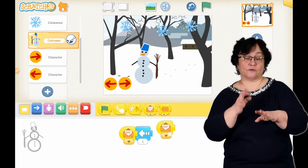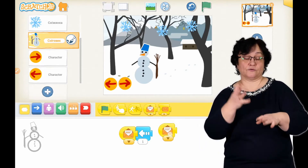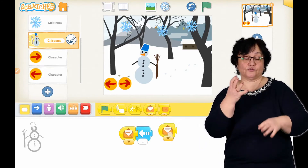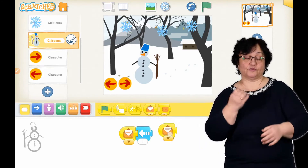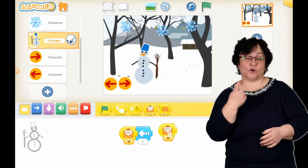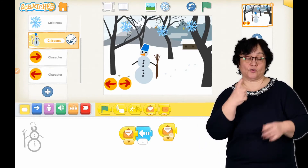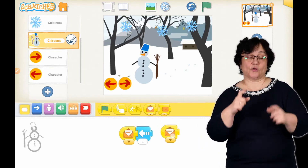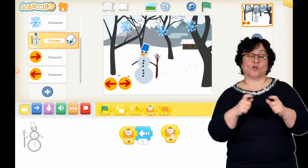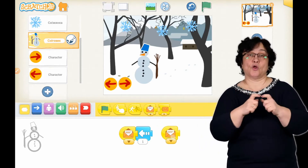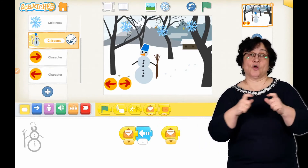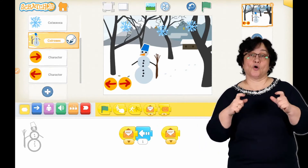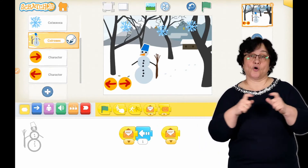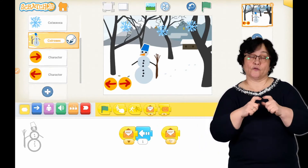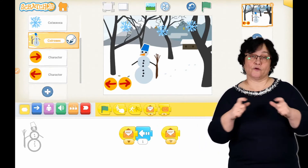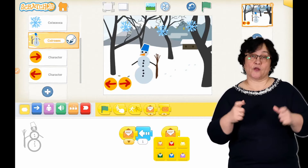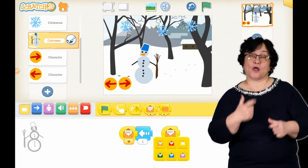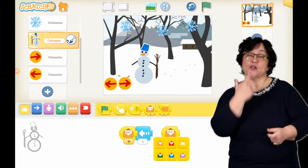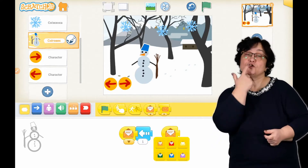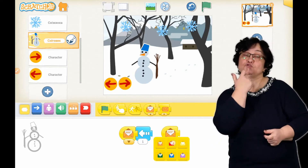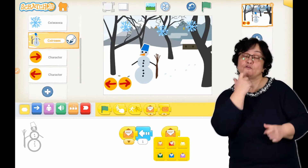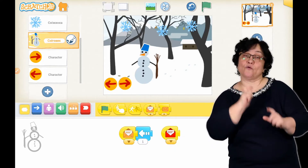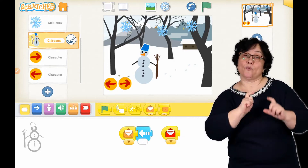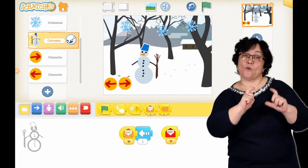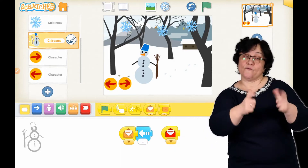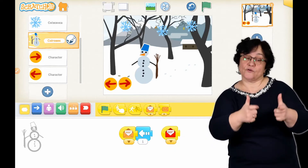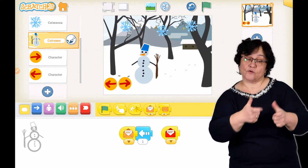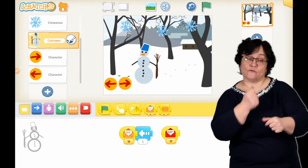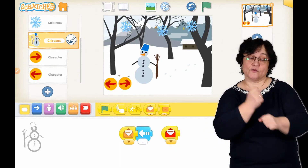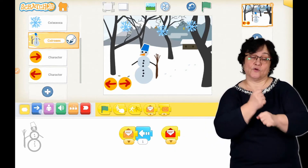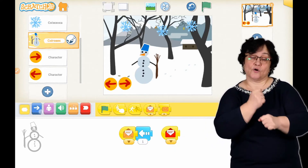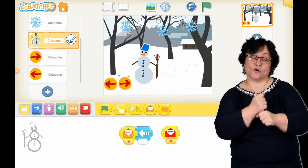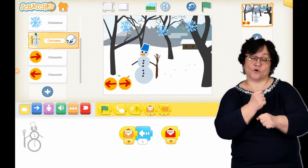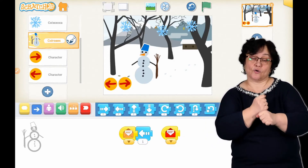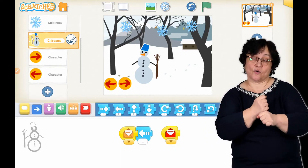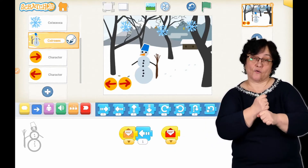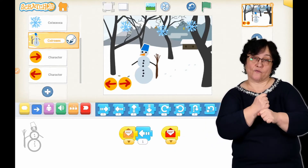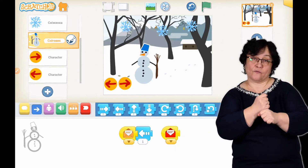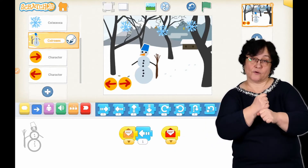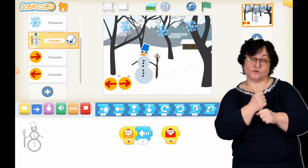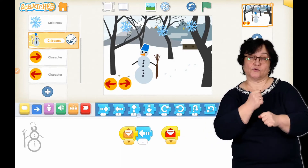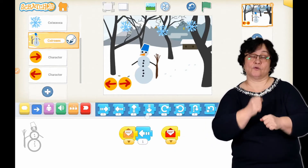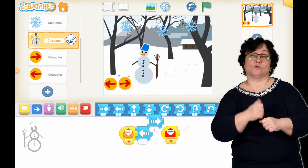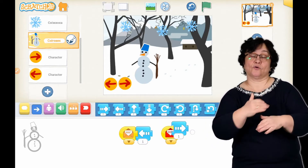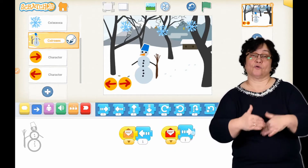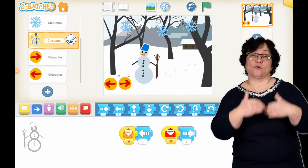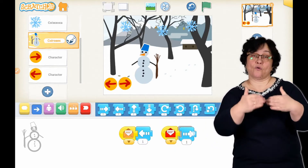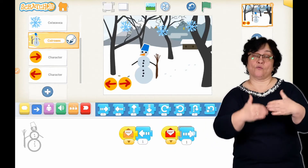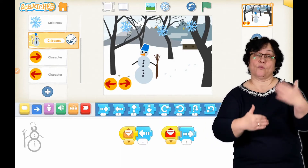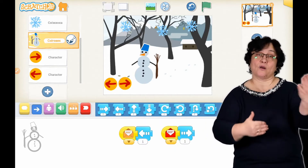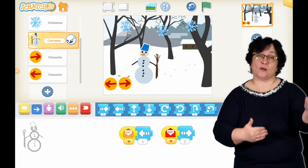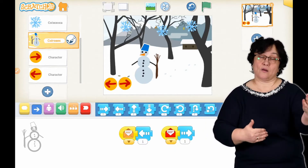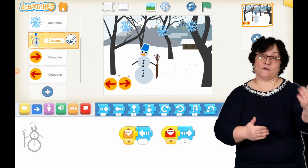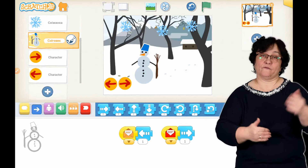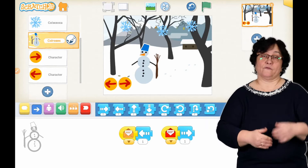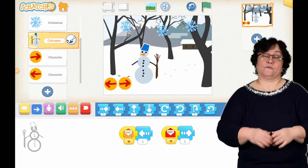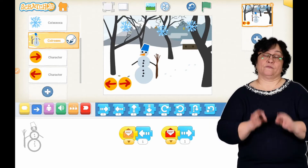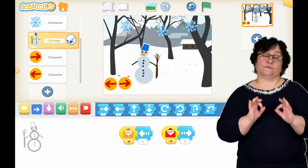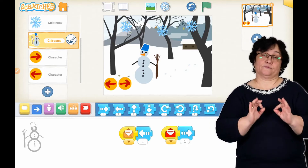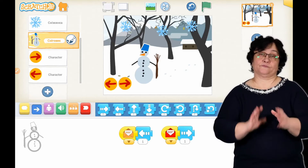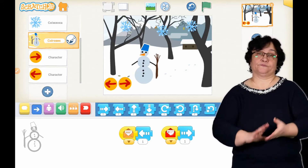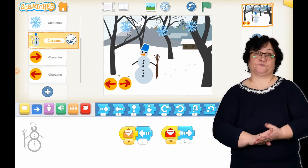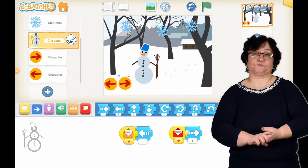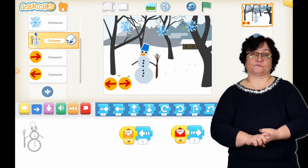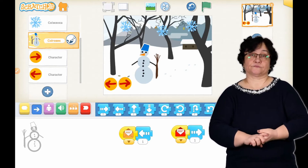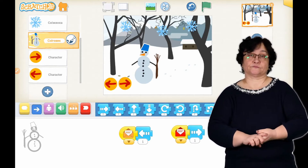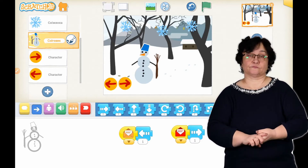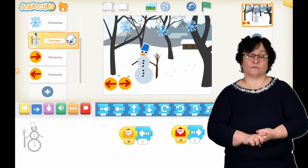обираємо ще один конвертик, але вже червоне повідомлення, то він робить крок правильно, вправо.